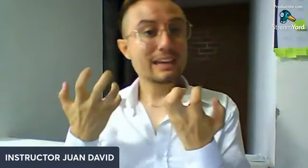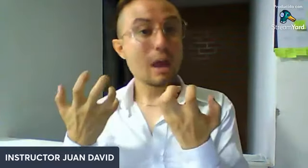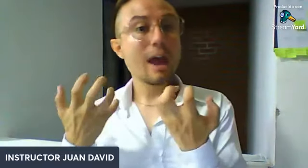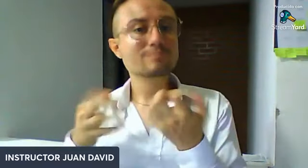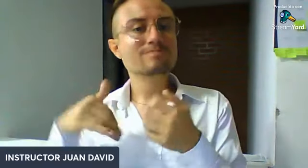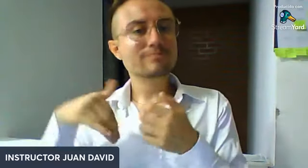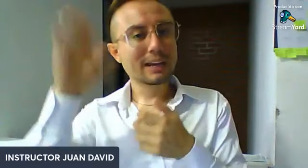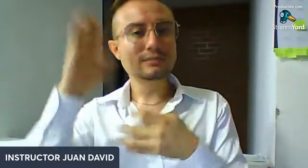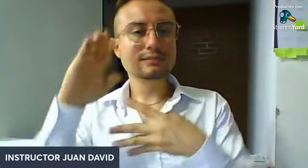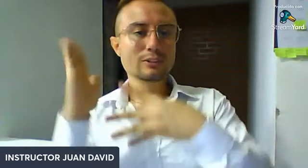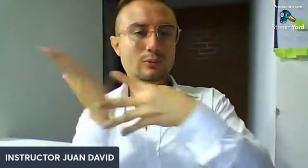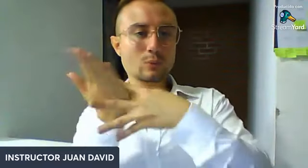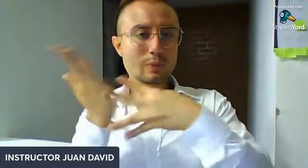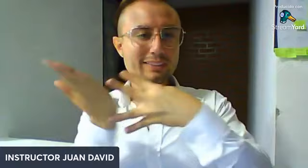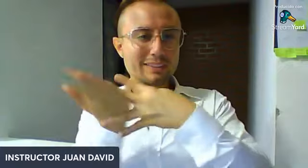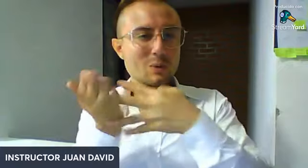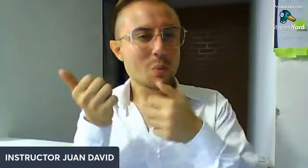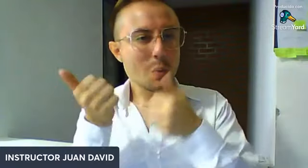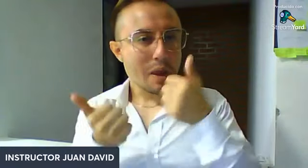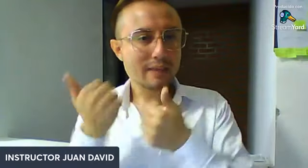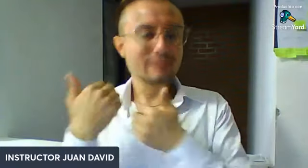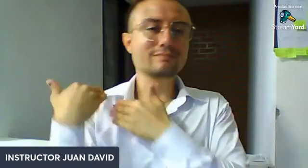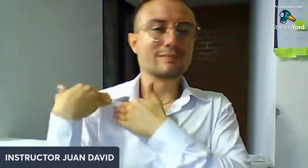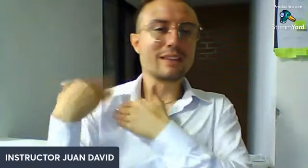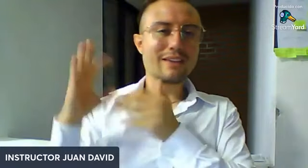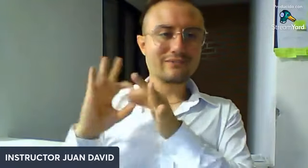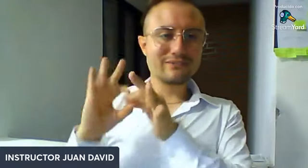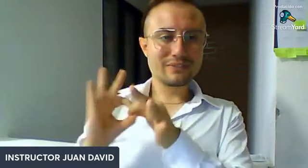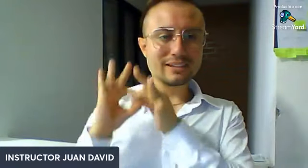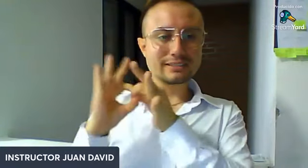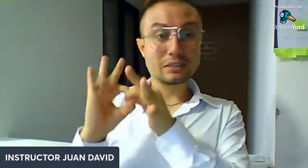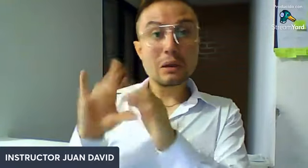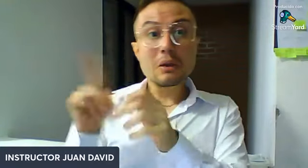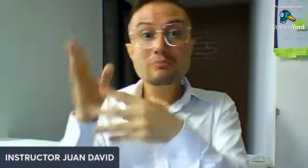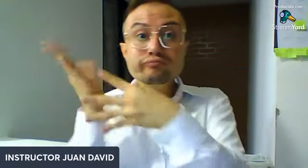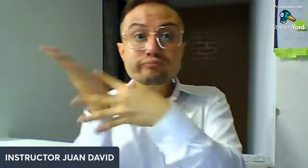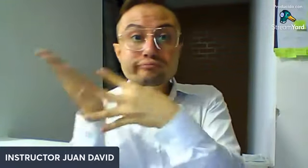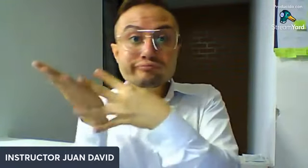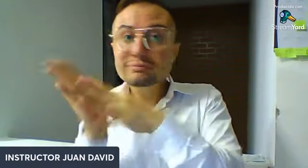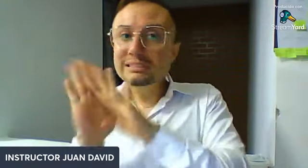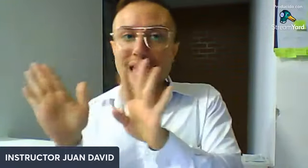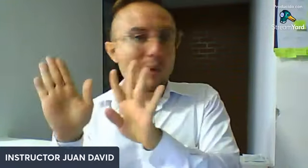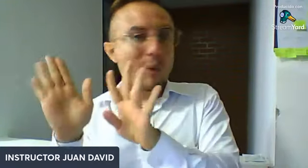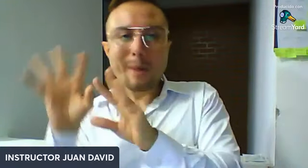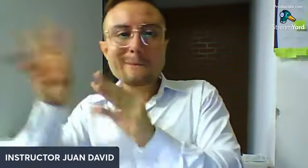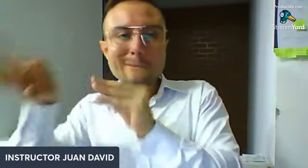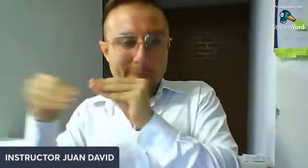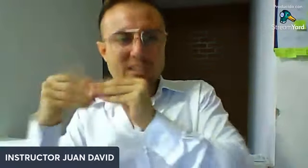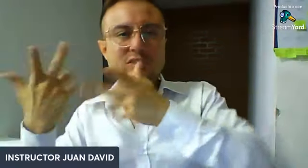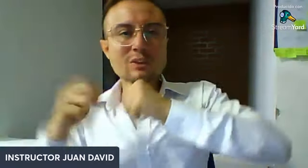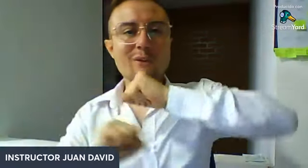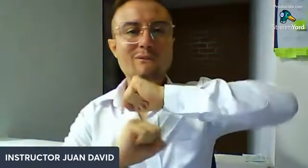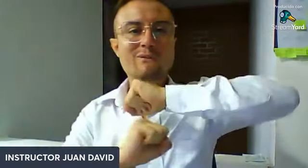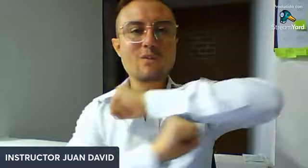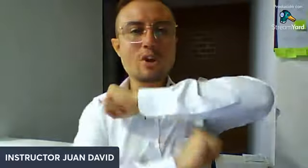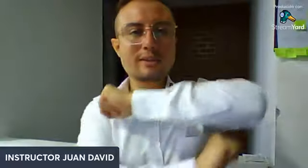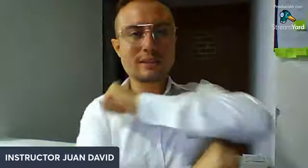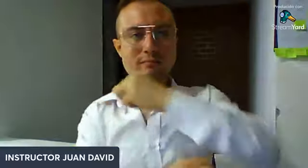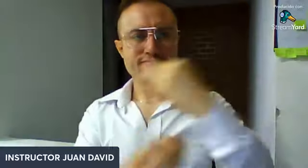Vale, Luis, pues si tú quieres ser intérprete, tendrías que cursar los diferentes niveles de lengua de señas que